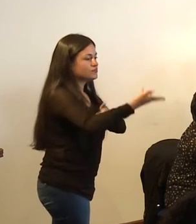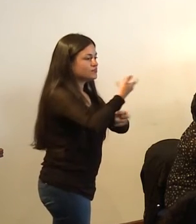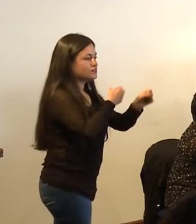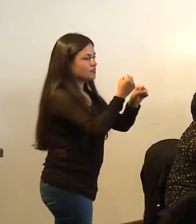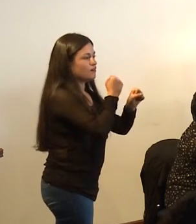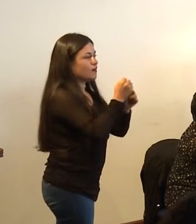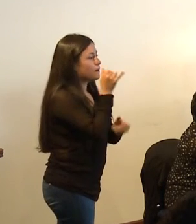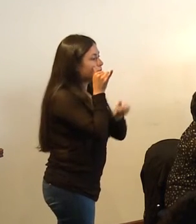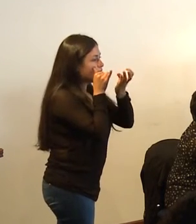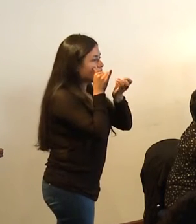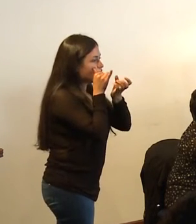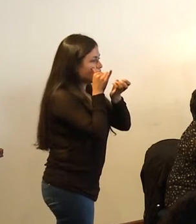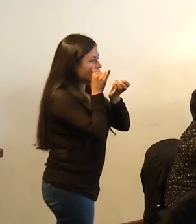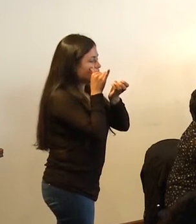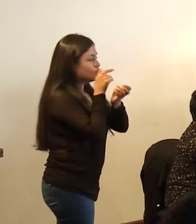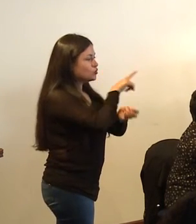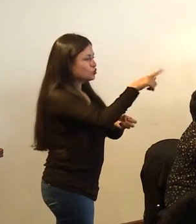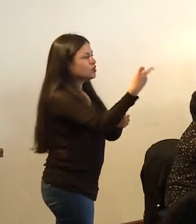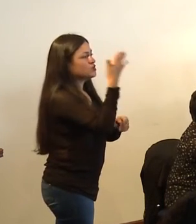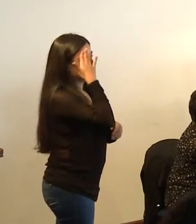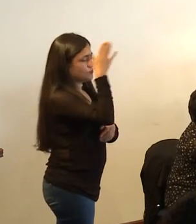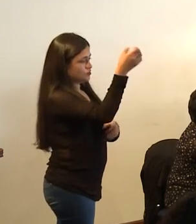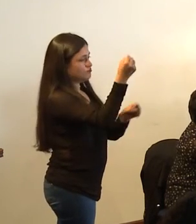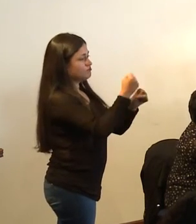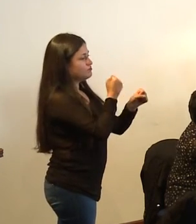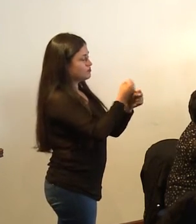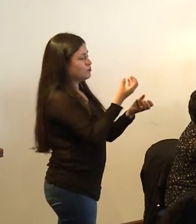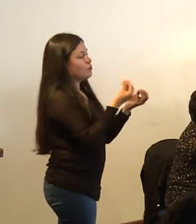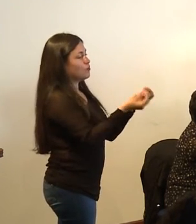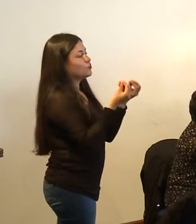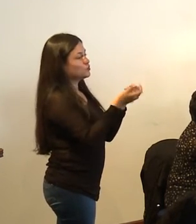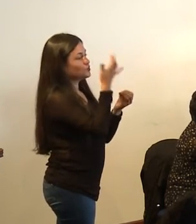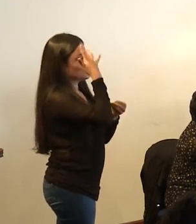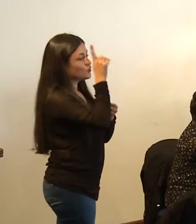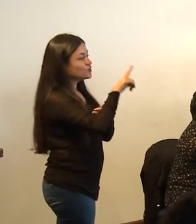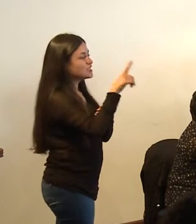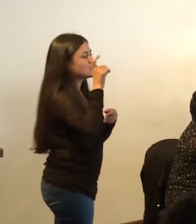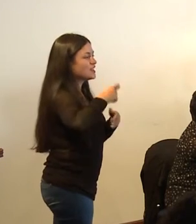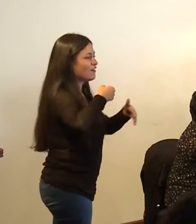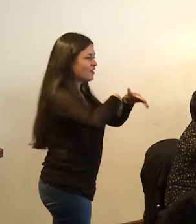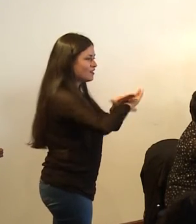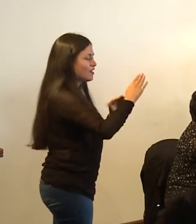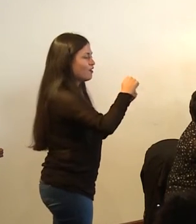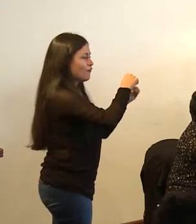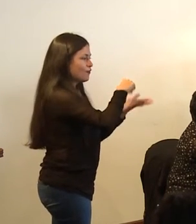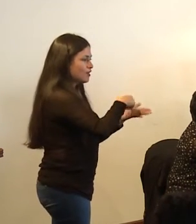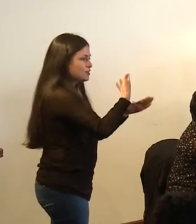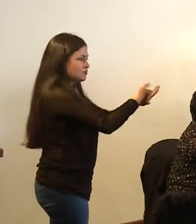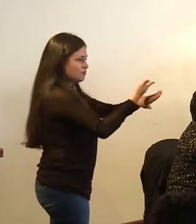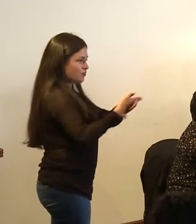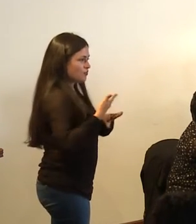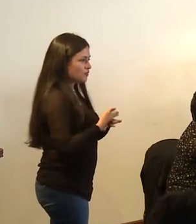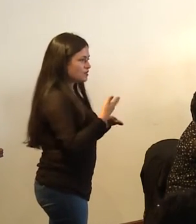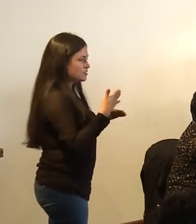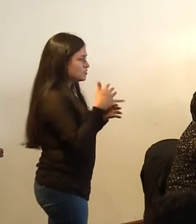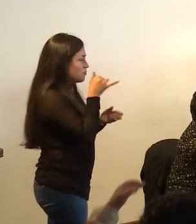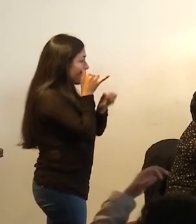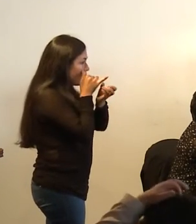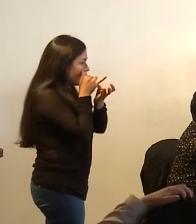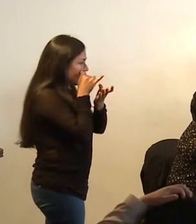comunitarios van a tener mucho trabajo para precisamente interactuar desde una perspectiva pedagógica,